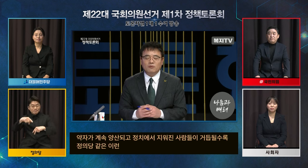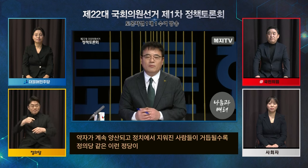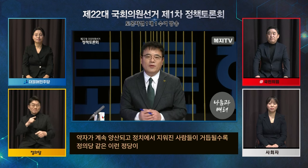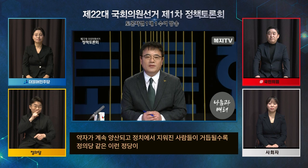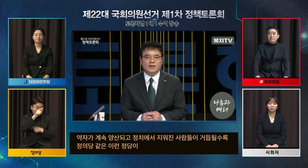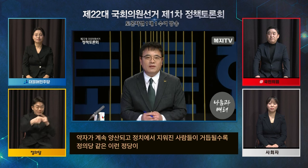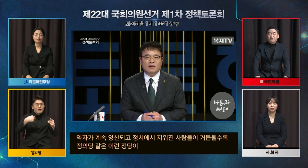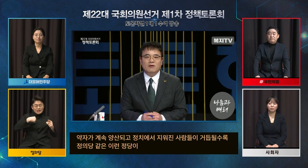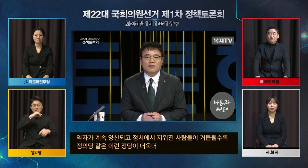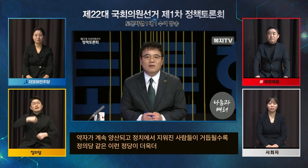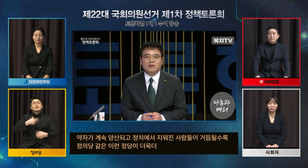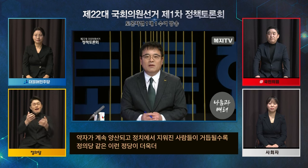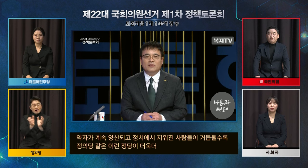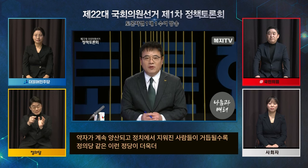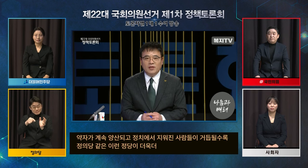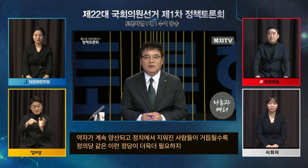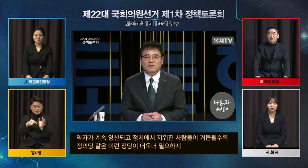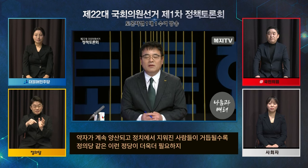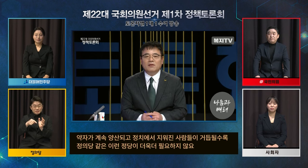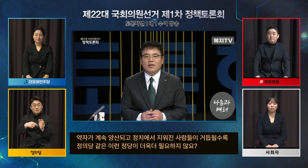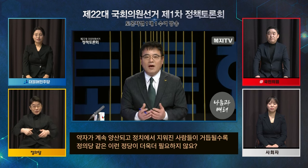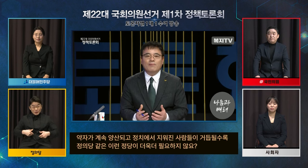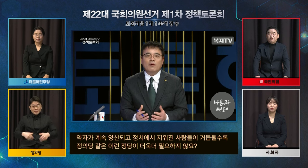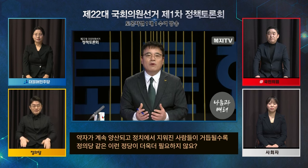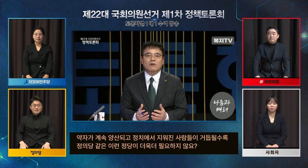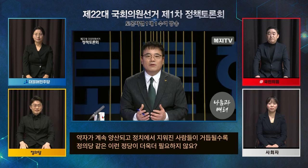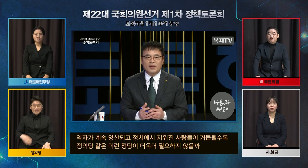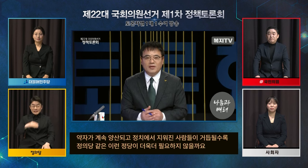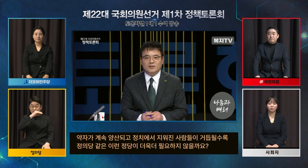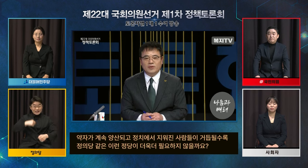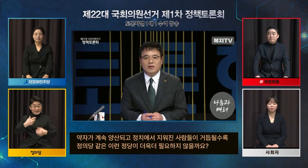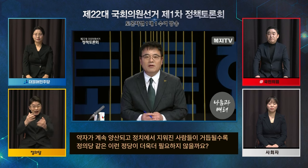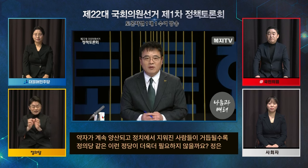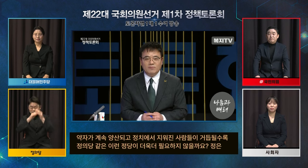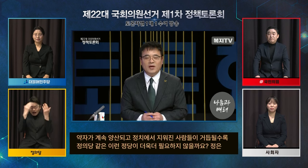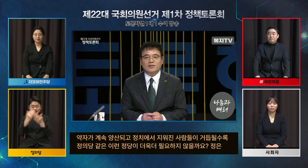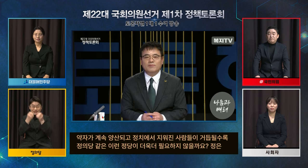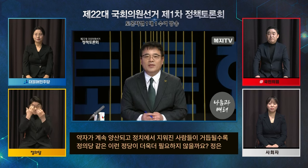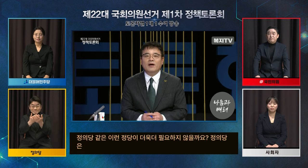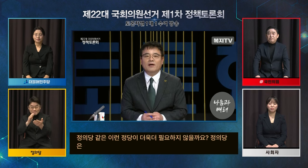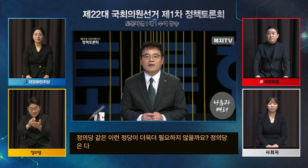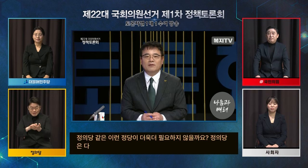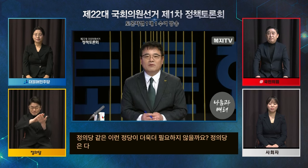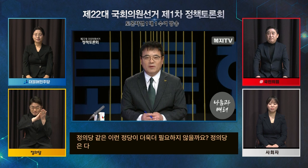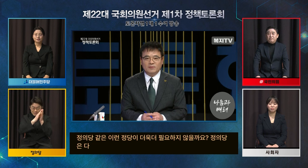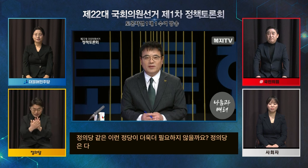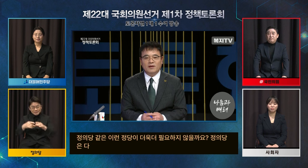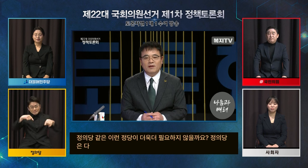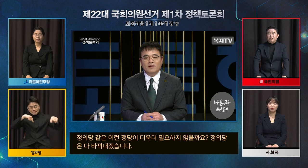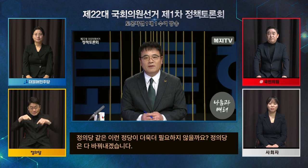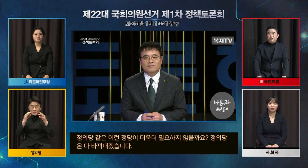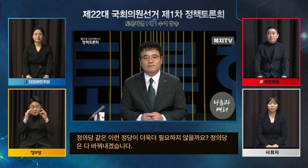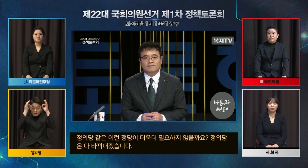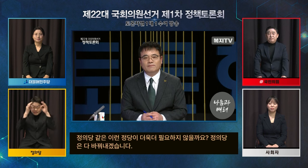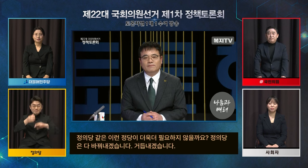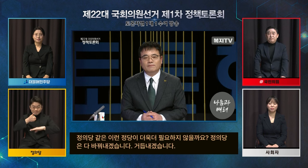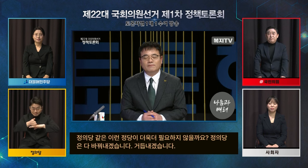더욱더 필요하지 않을까요? 정의당은 다 바꿔내겠습니다. 거듭나겠습니다. 고맙습니다.